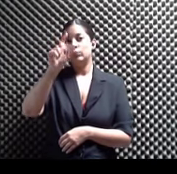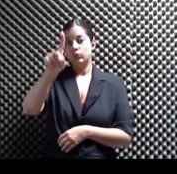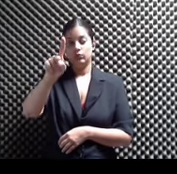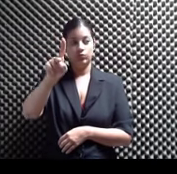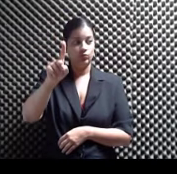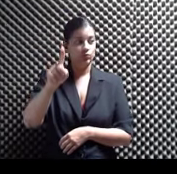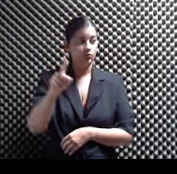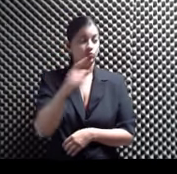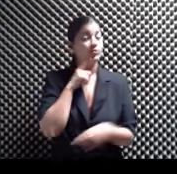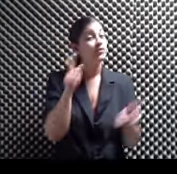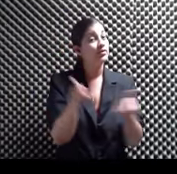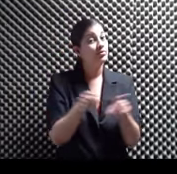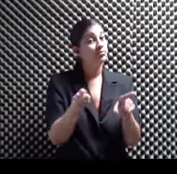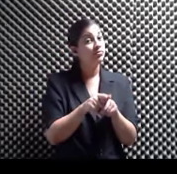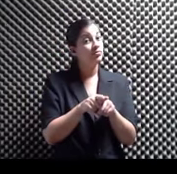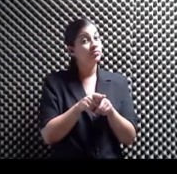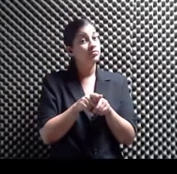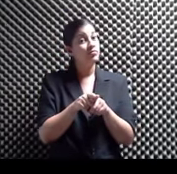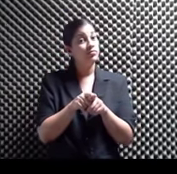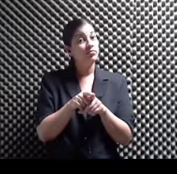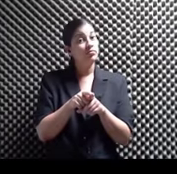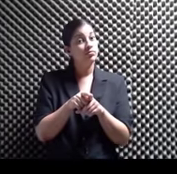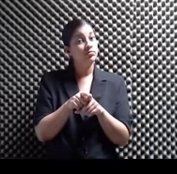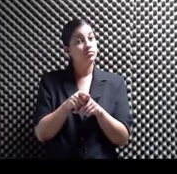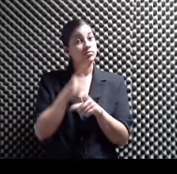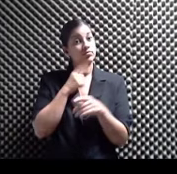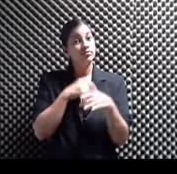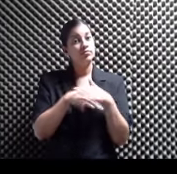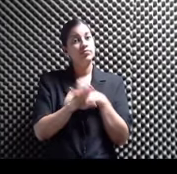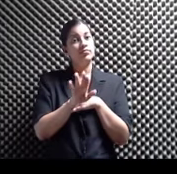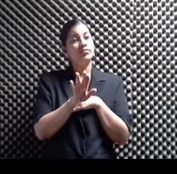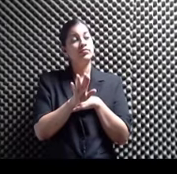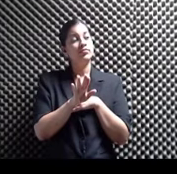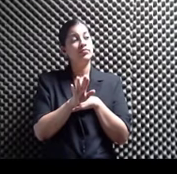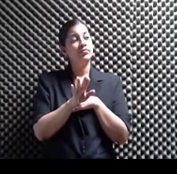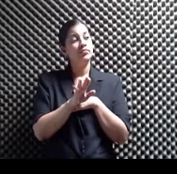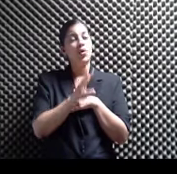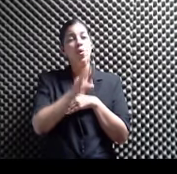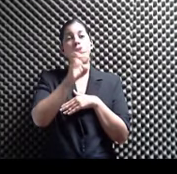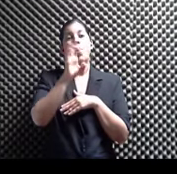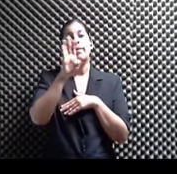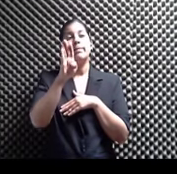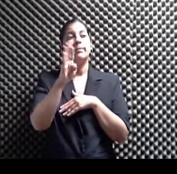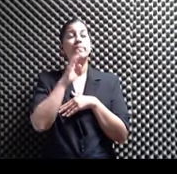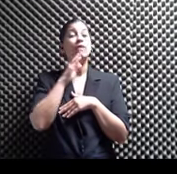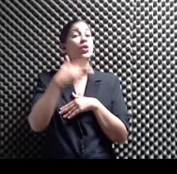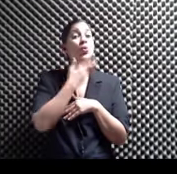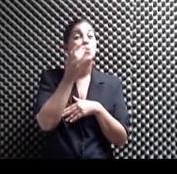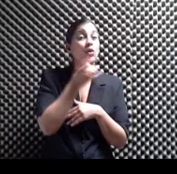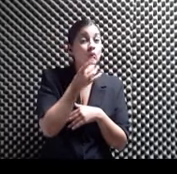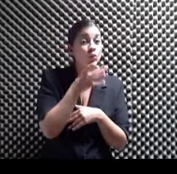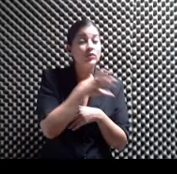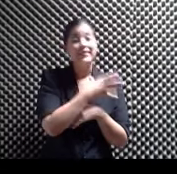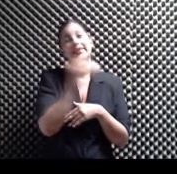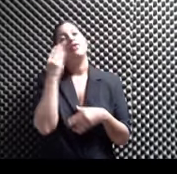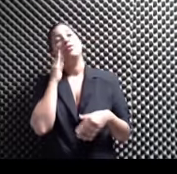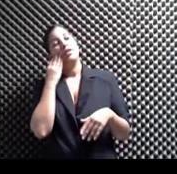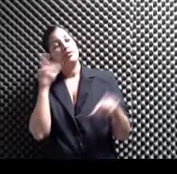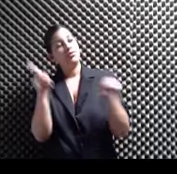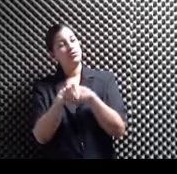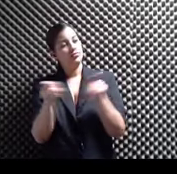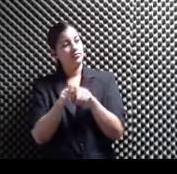787-451-8431. O también, si quieren conocer más del trabajo, entren a la página inoavialuz.com. Pero también Facebook. Y también en Facebook,